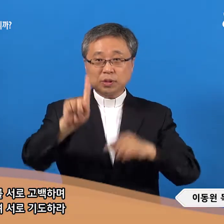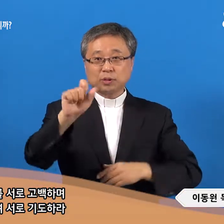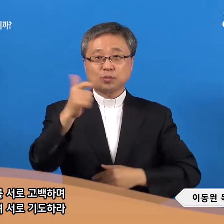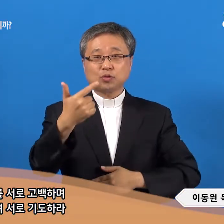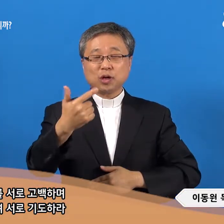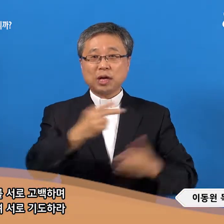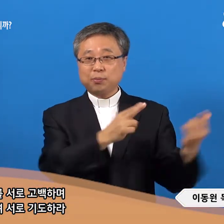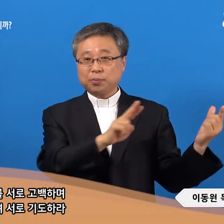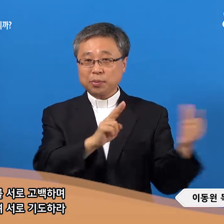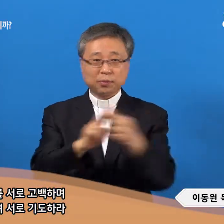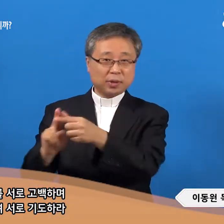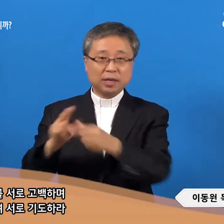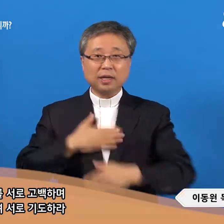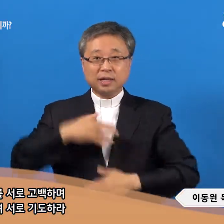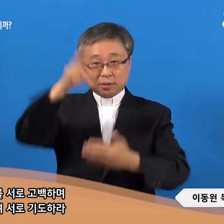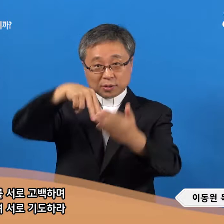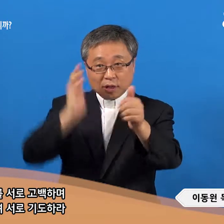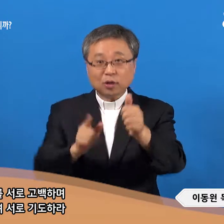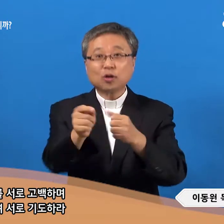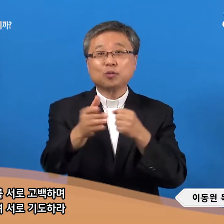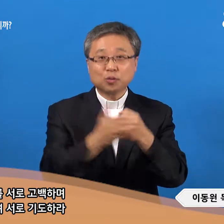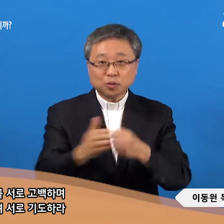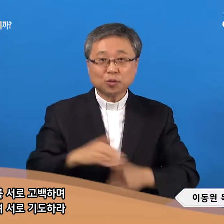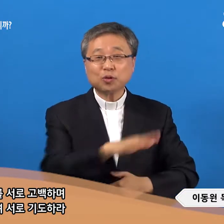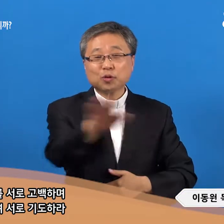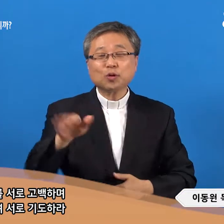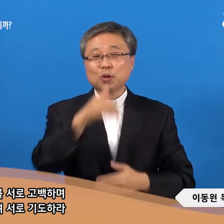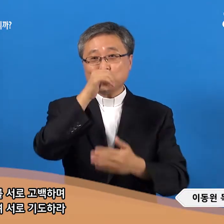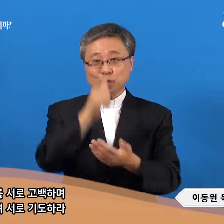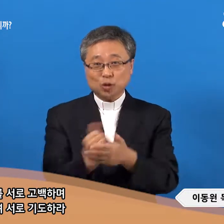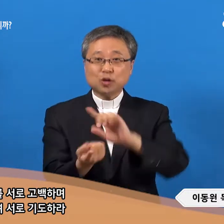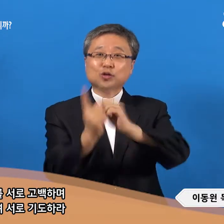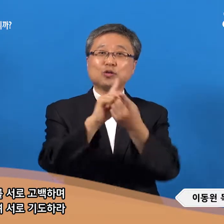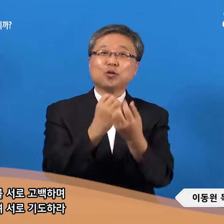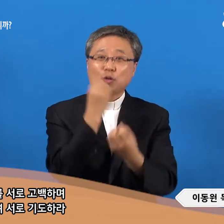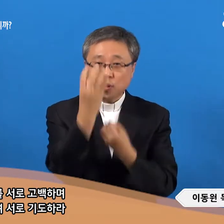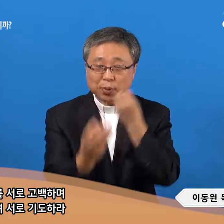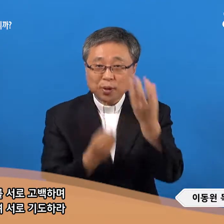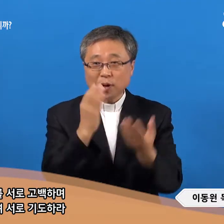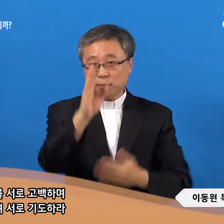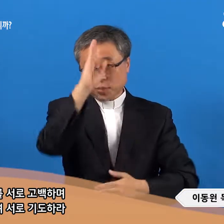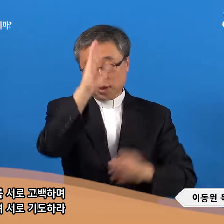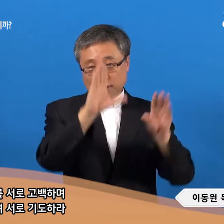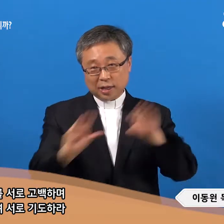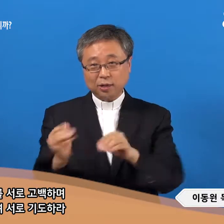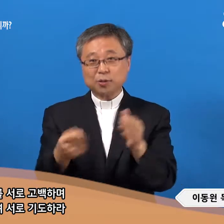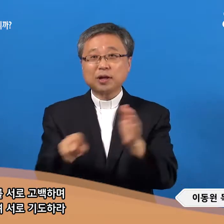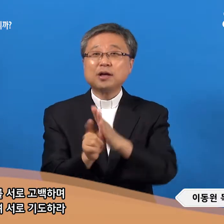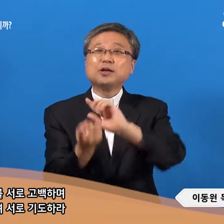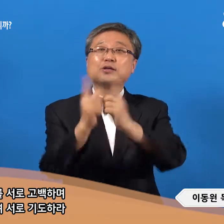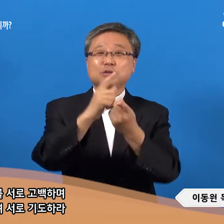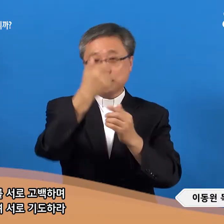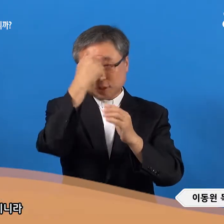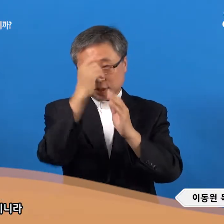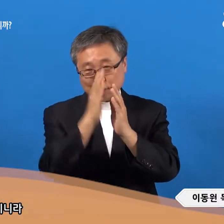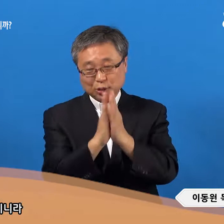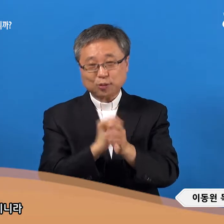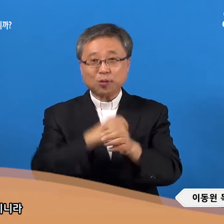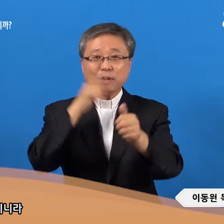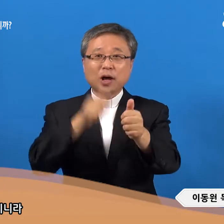읽습니다. 시작. 그러므로 너희 죄를 서로 고백하며 병이 낫기를 위하여 서로 기도하라.